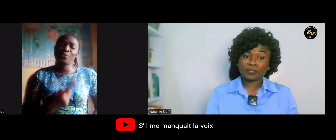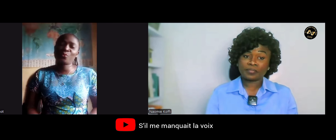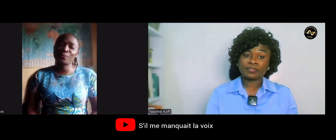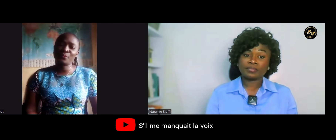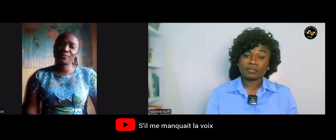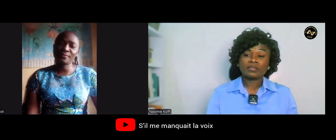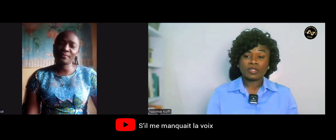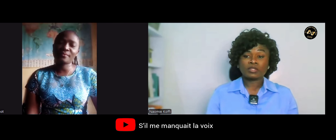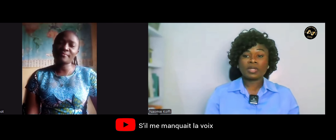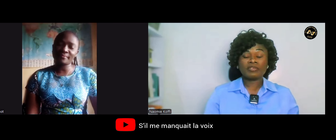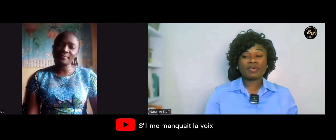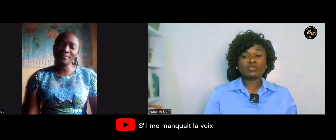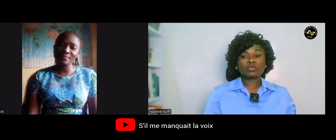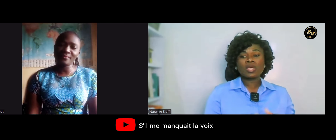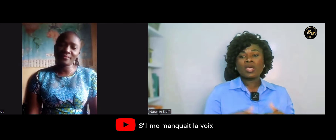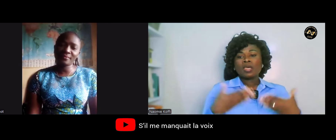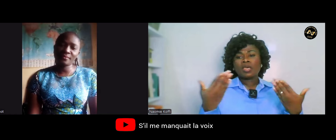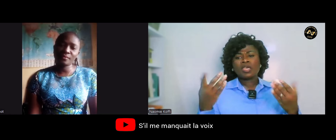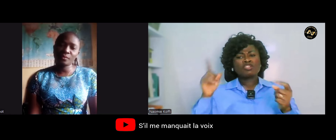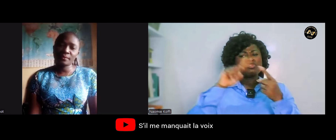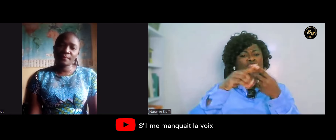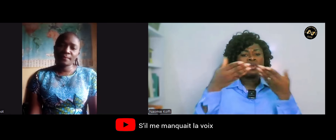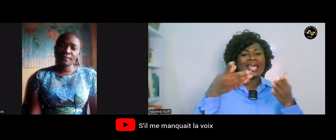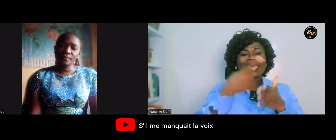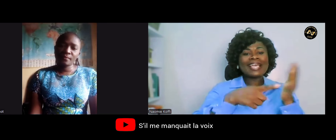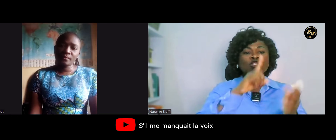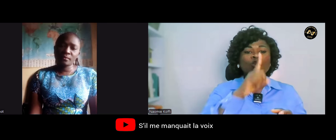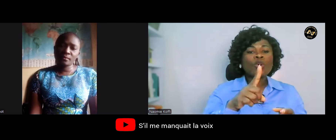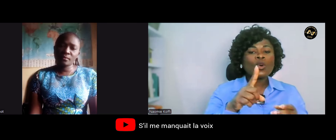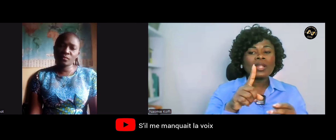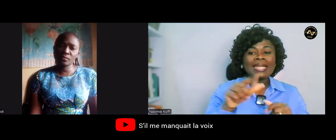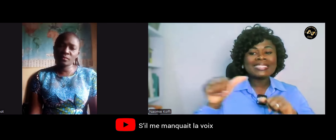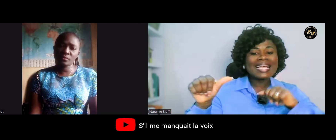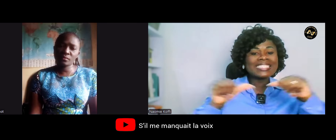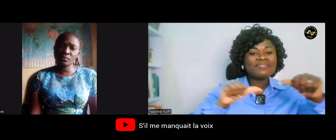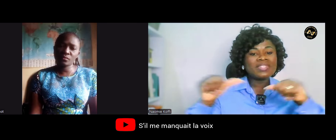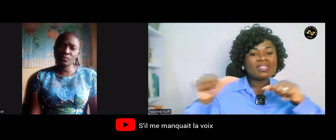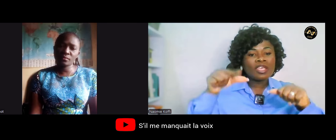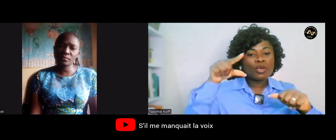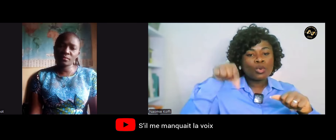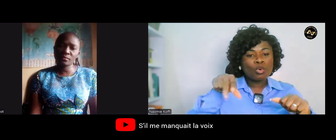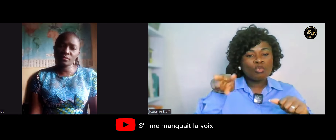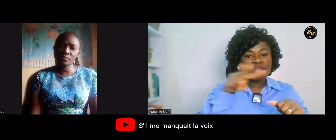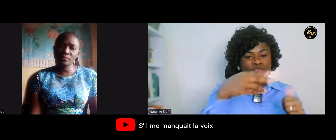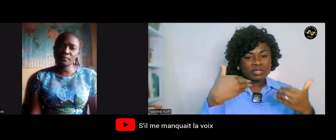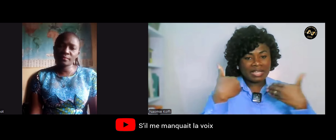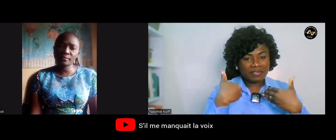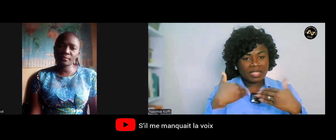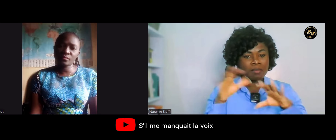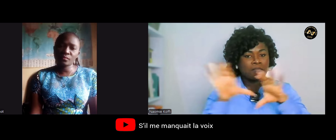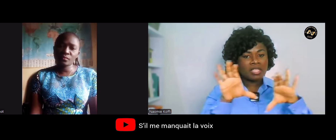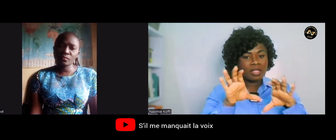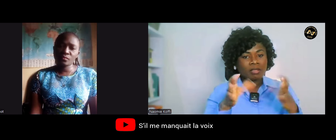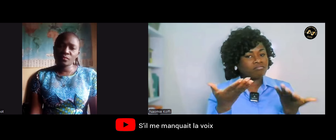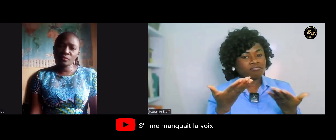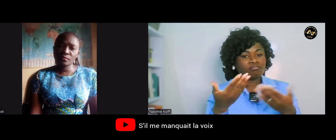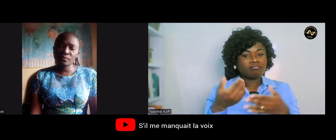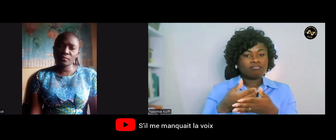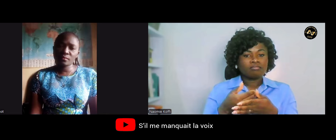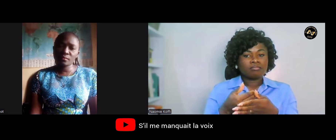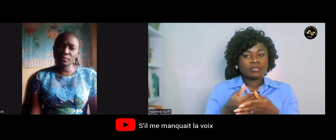droits, les droits des femmes sourdes. Et jusque-là, quelles sont les activités que vous avez